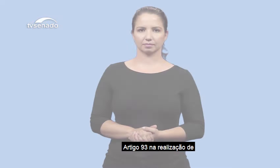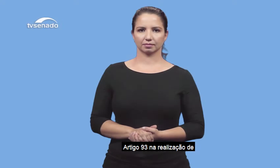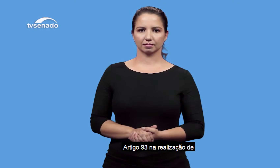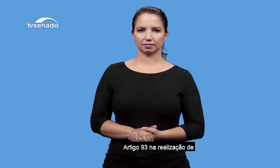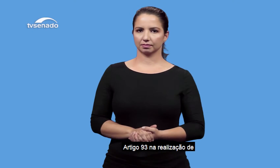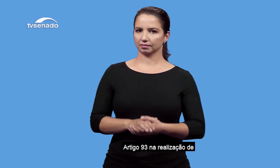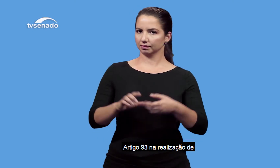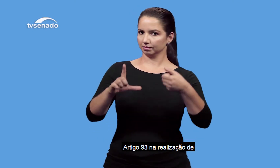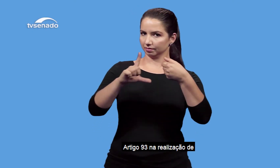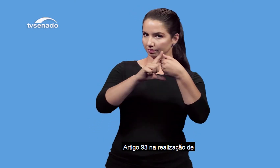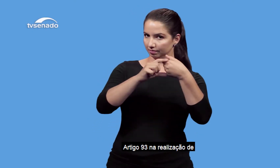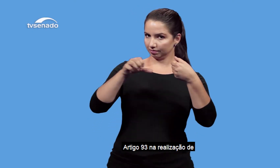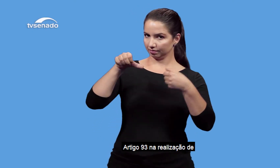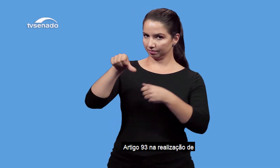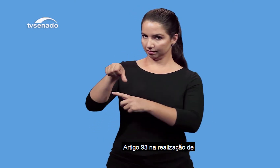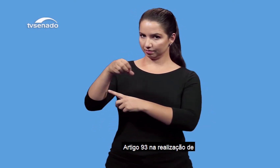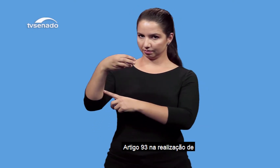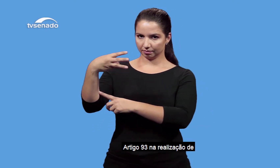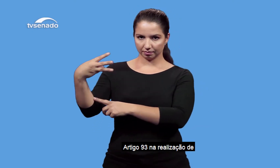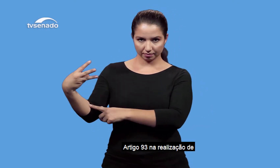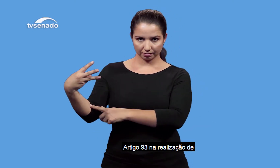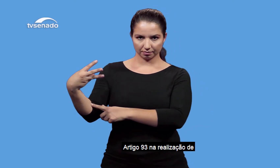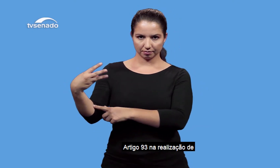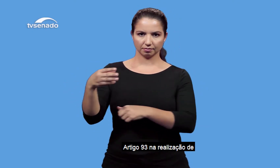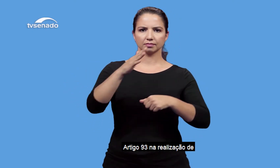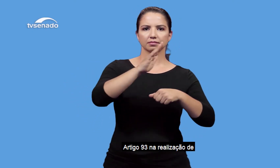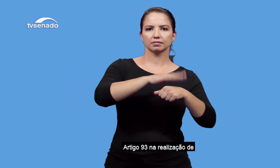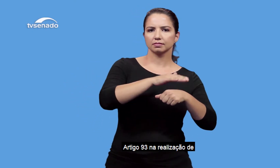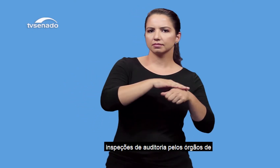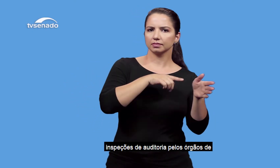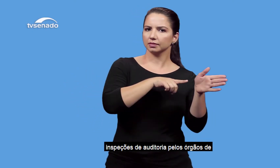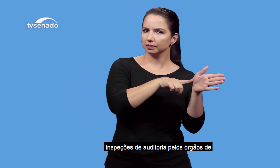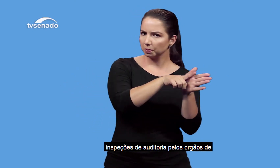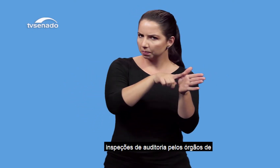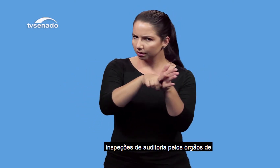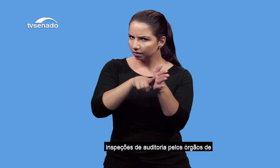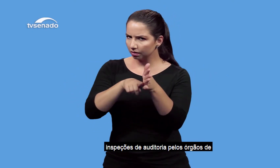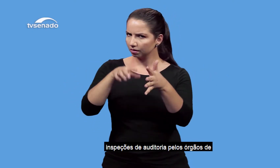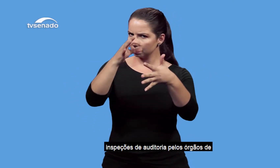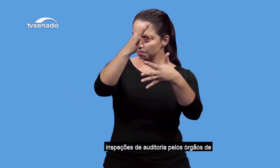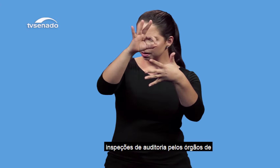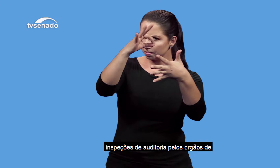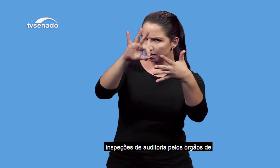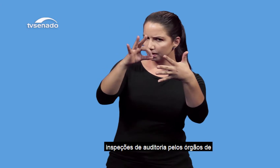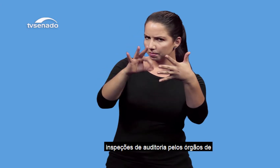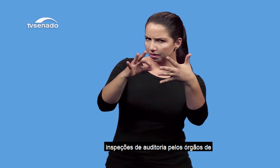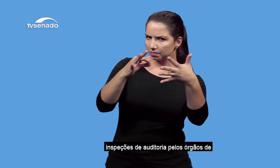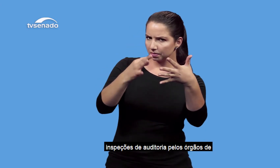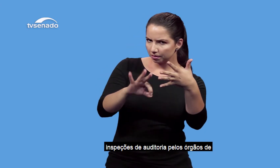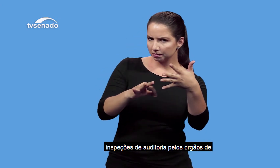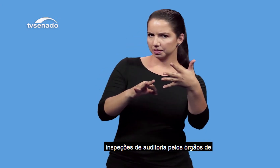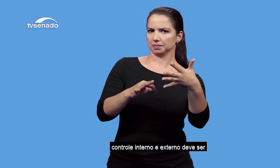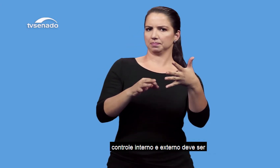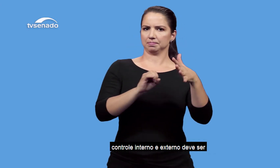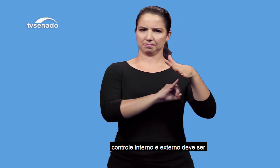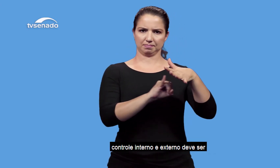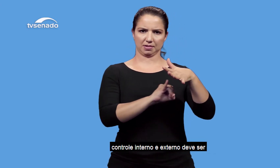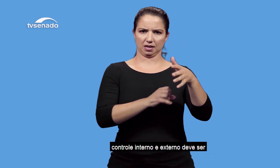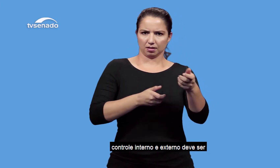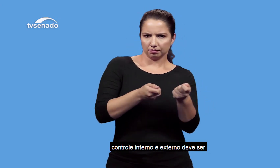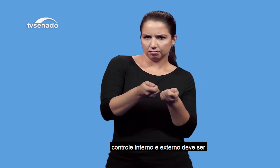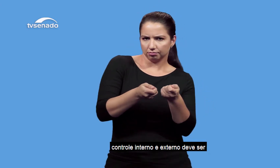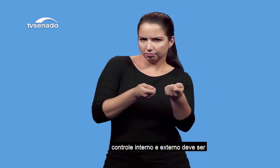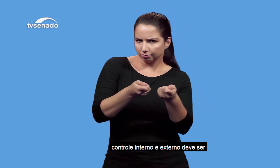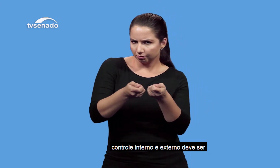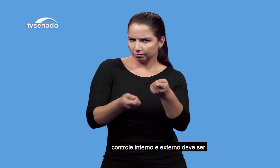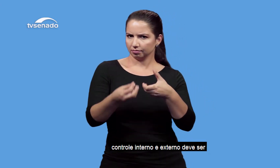artigo 93 na realização de inspeções de auditoria pelos órgãos de controle interno e